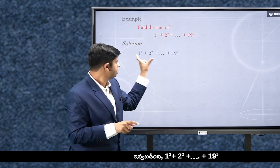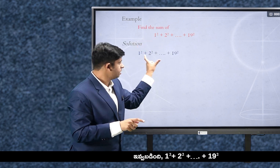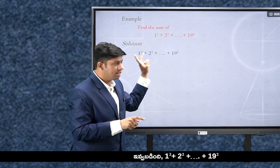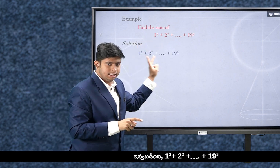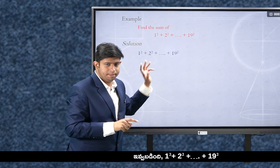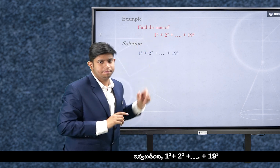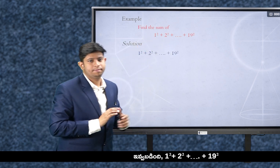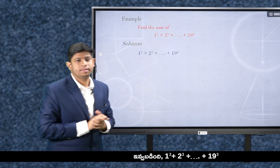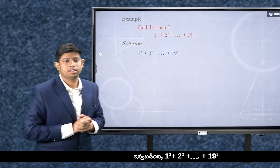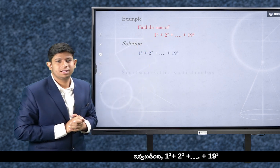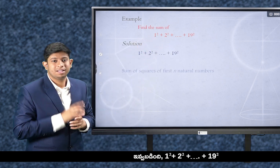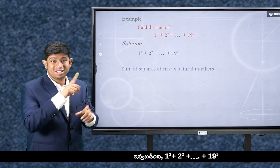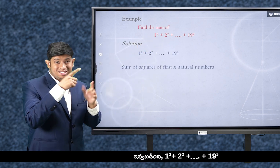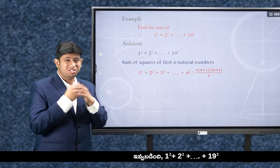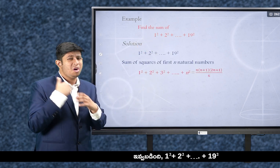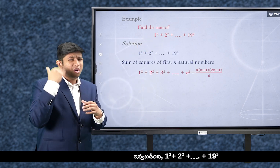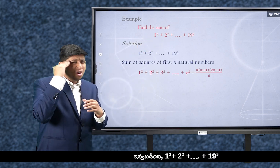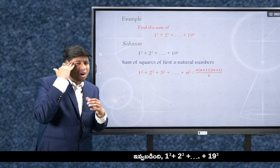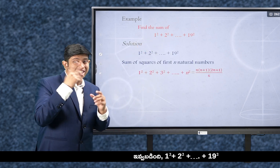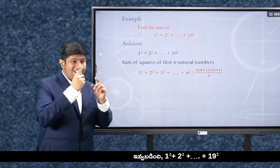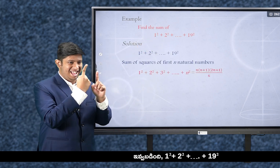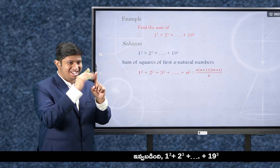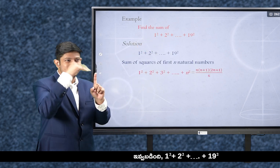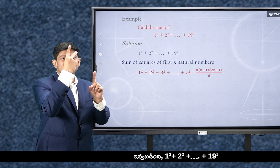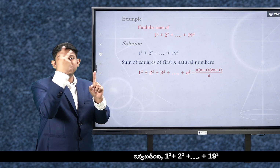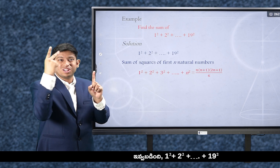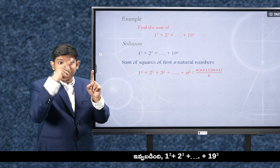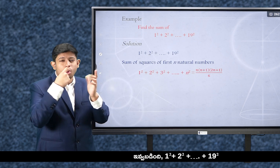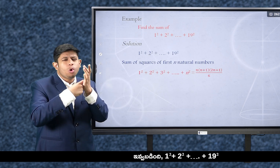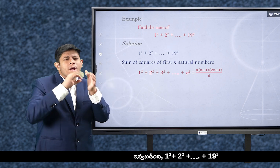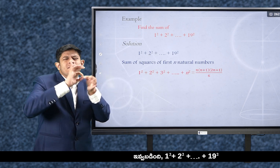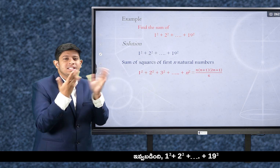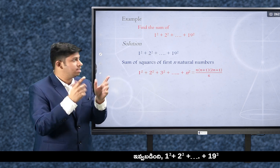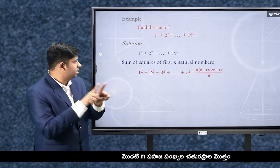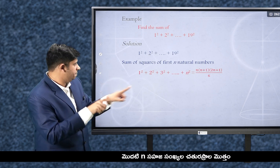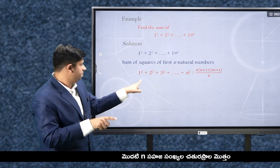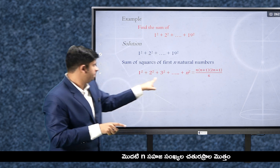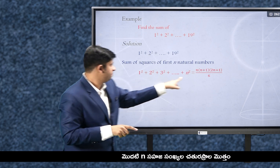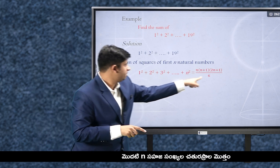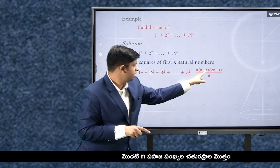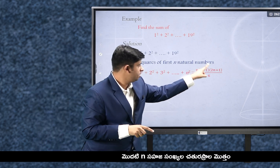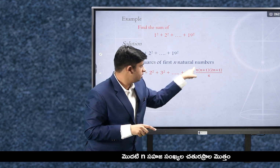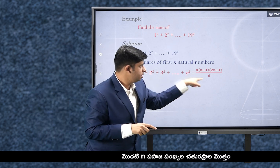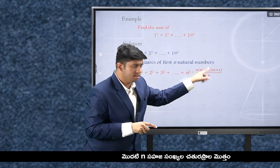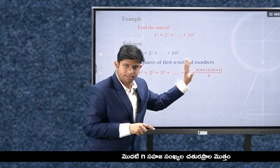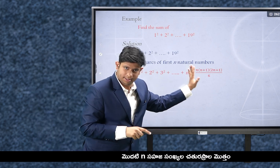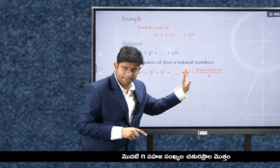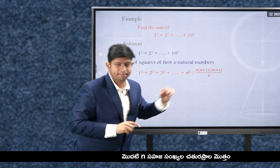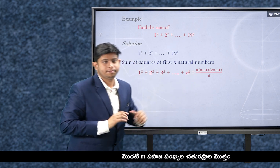ఇవ్వబడింది 1 స్క్వేర్ ప్లస్ 2 స్క్వేర్ ప్లస్ అండ్ సో ఆన్ ప్లస్ 19 స్క్వేర్. మొదటి n సహజ సంఖ్యల వర్గాల